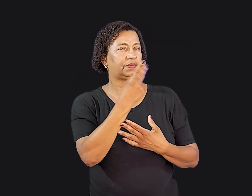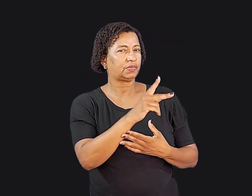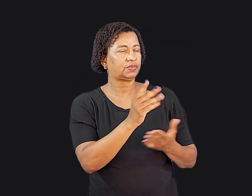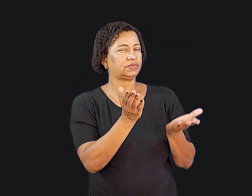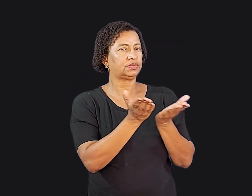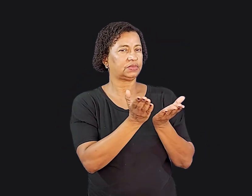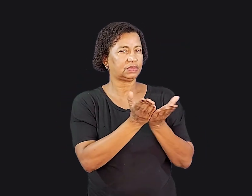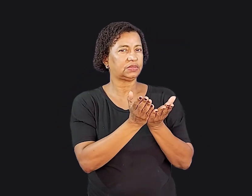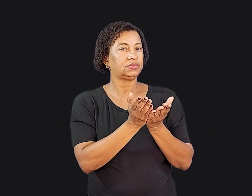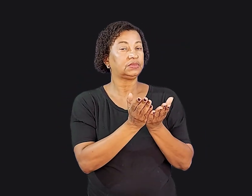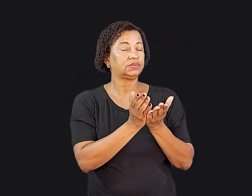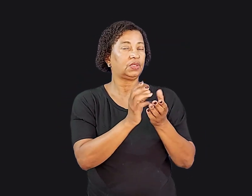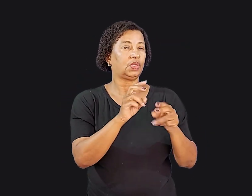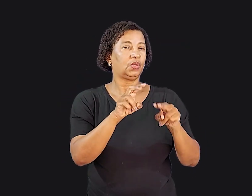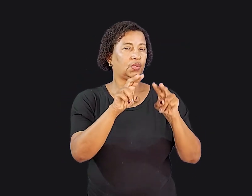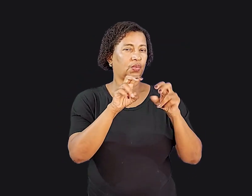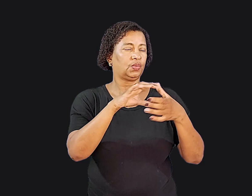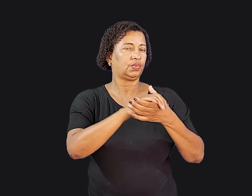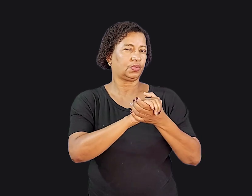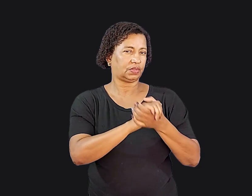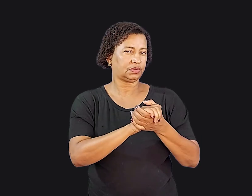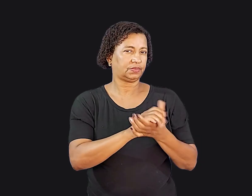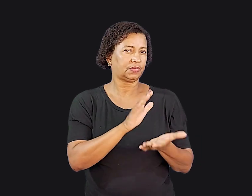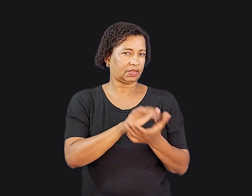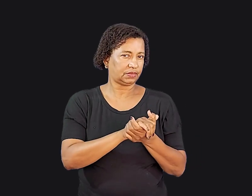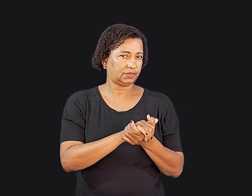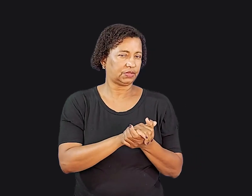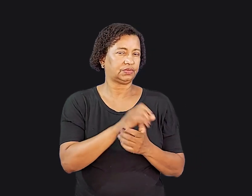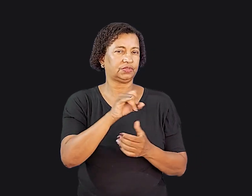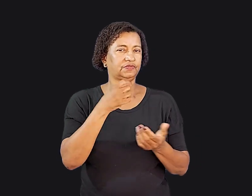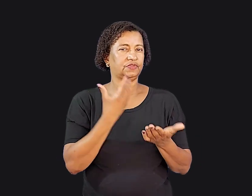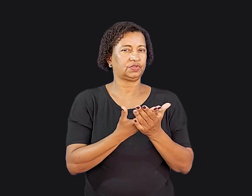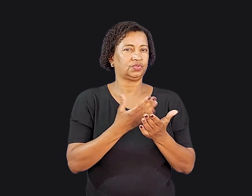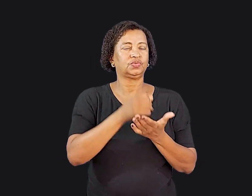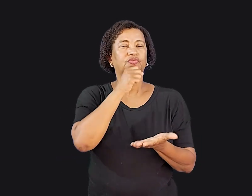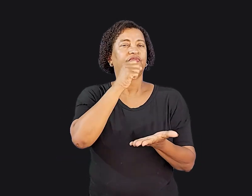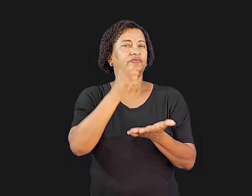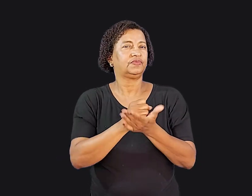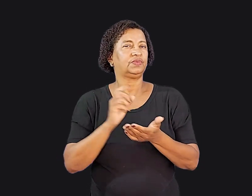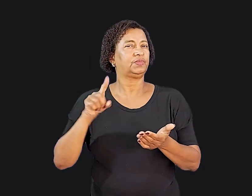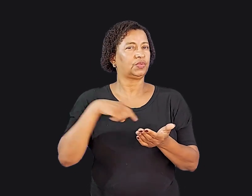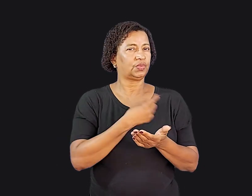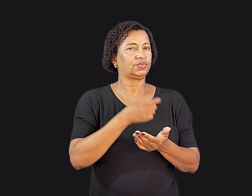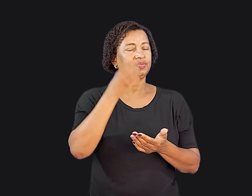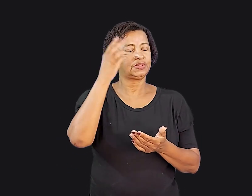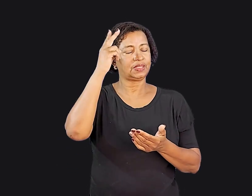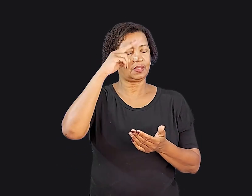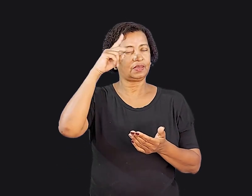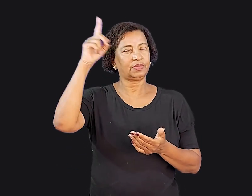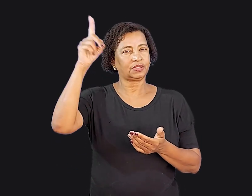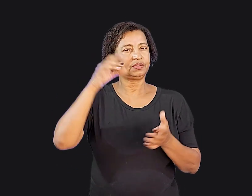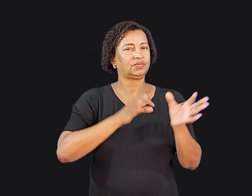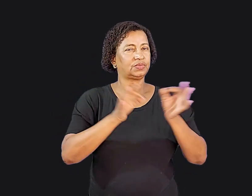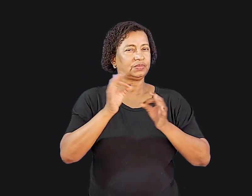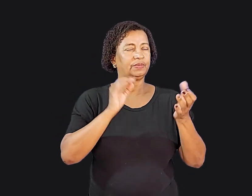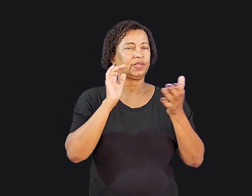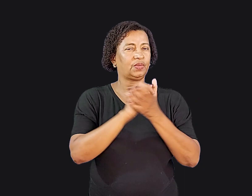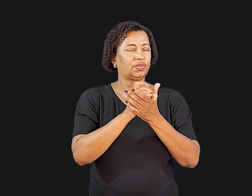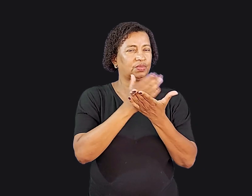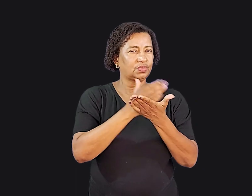a respeito do casamento. Se você estudou o Velho Testamento conosco, está lembrado que Deus instituiu o casamento no começo de tudo, não?